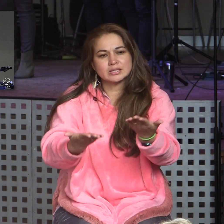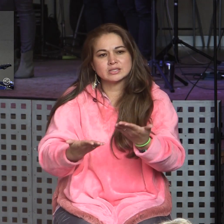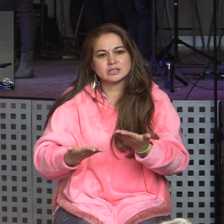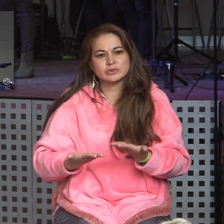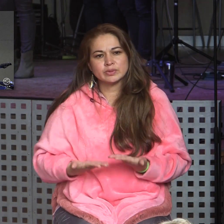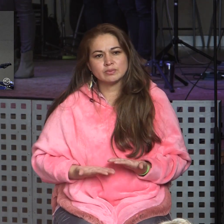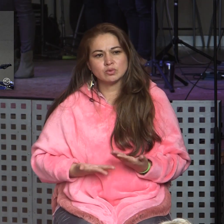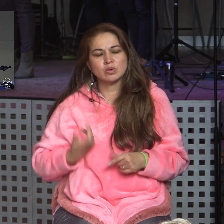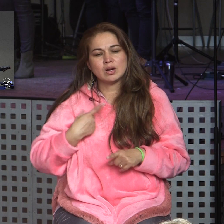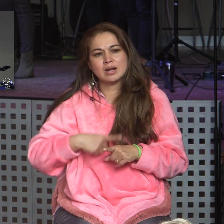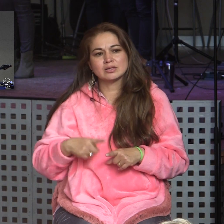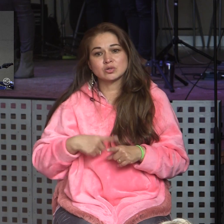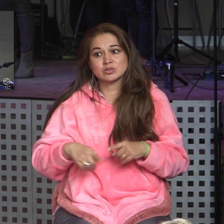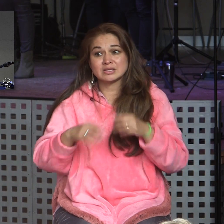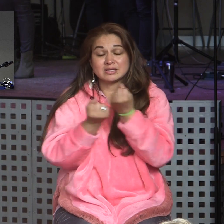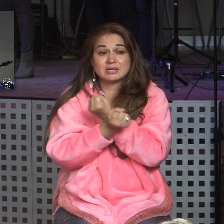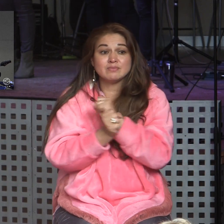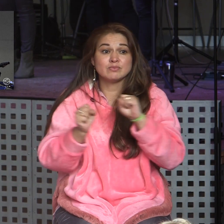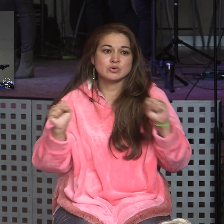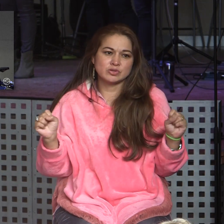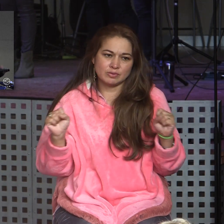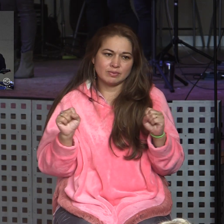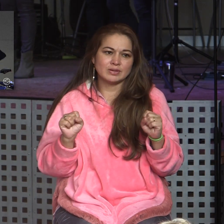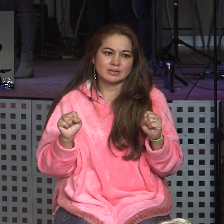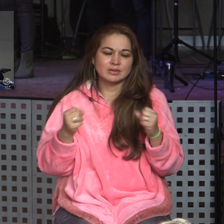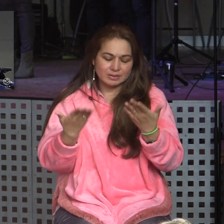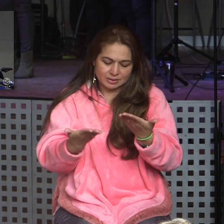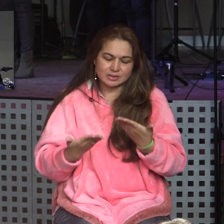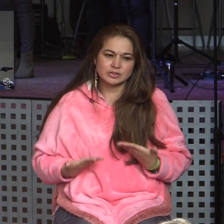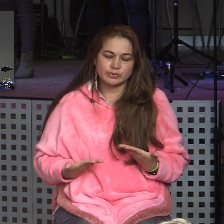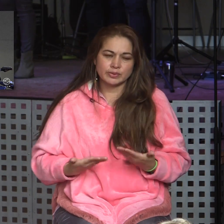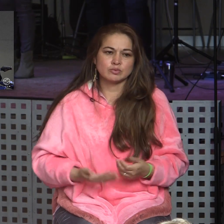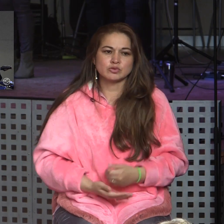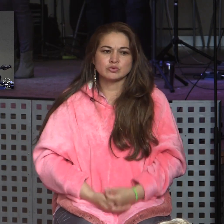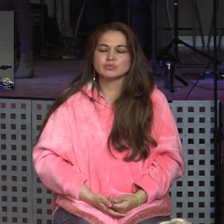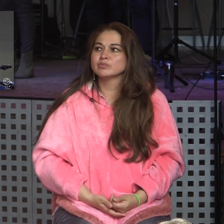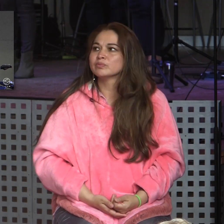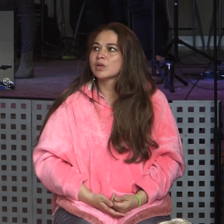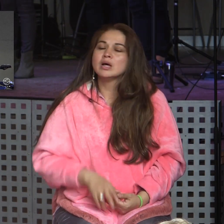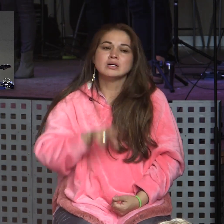lo imposible. Porque, termino, 2 Corintios